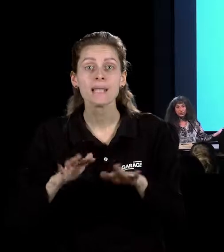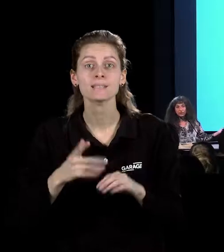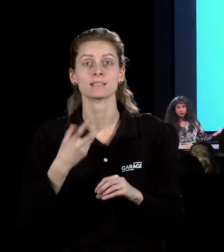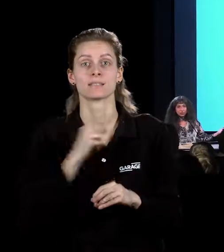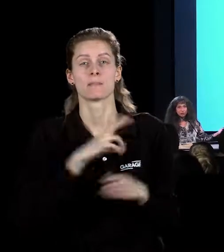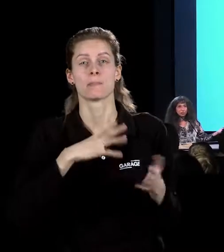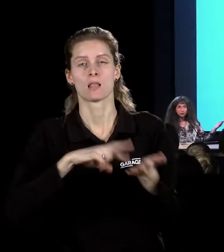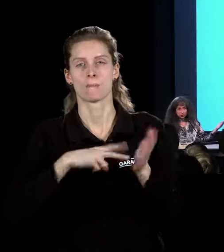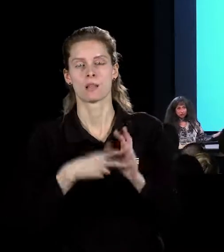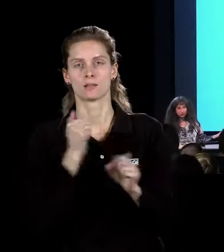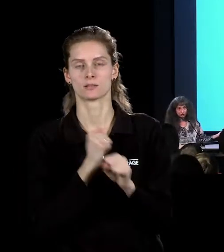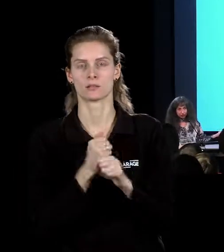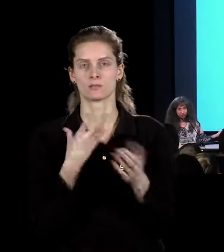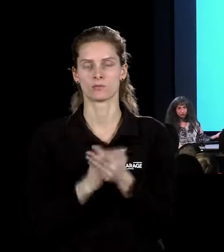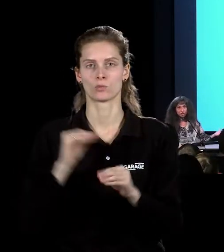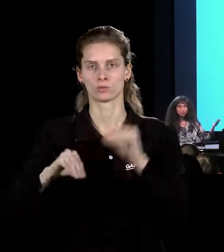показать.